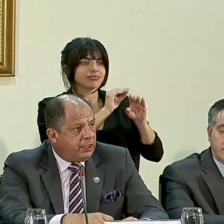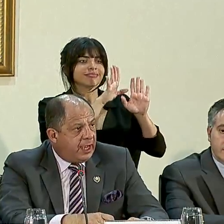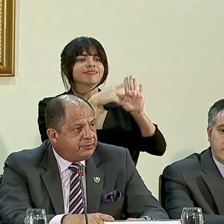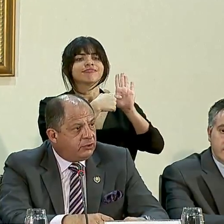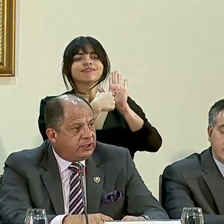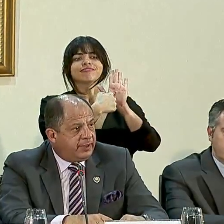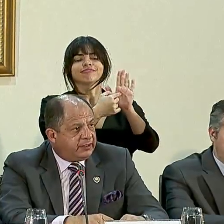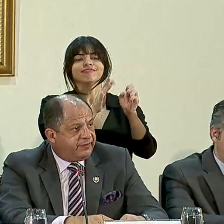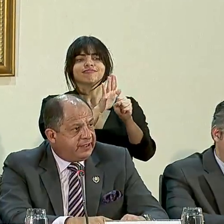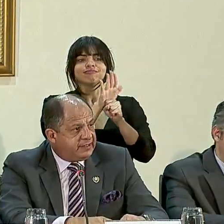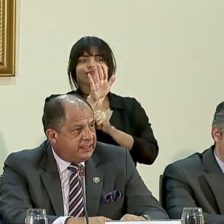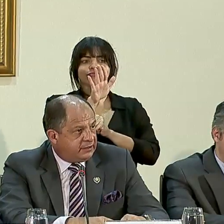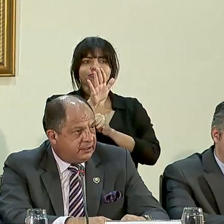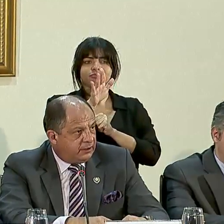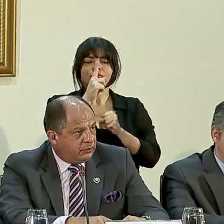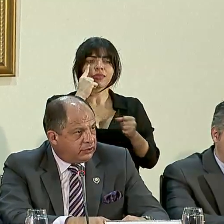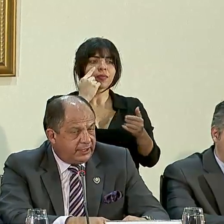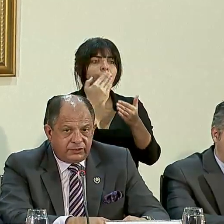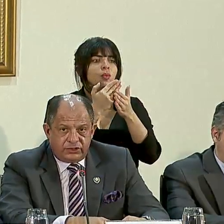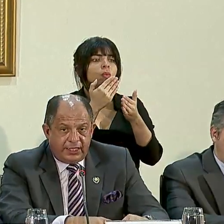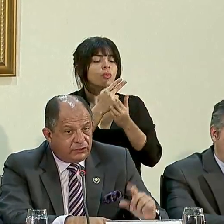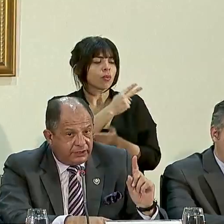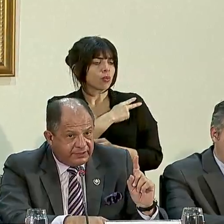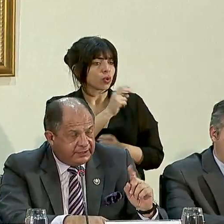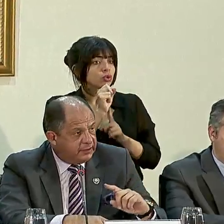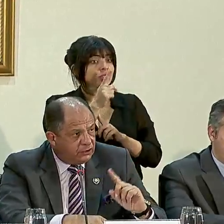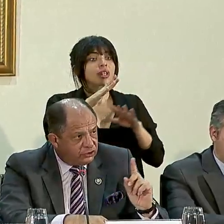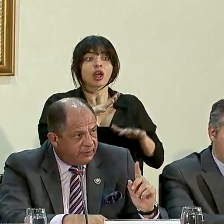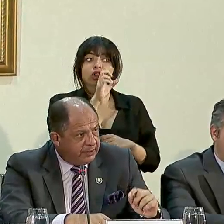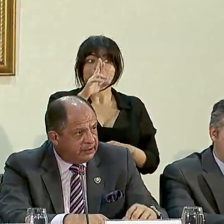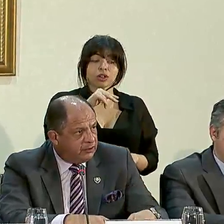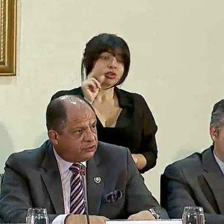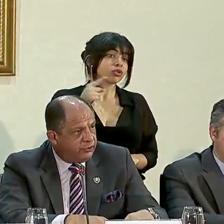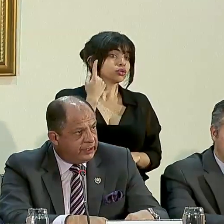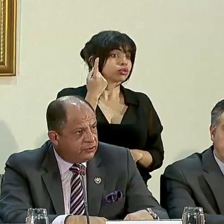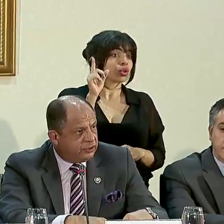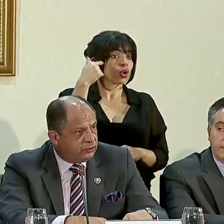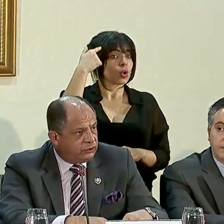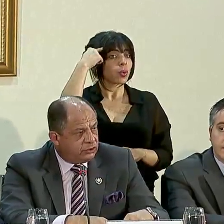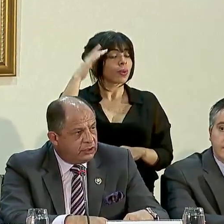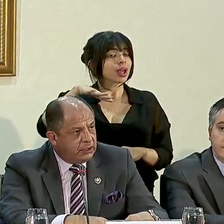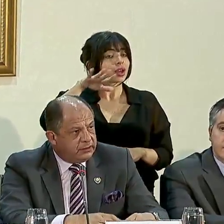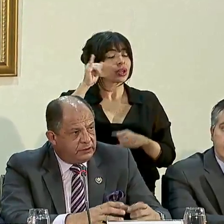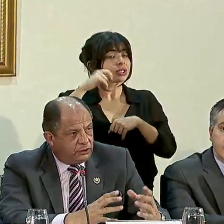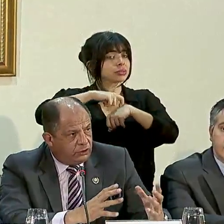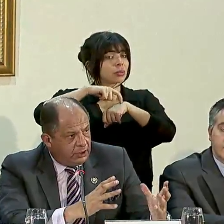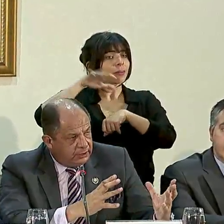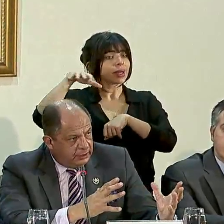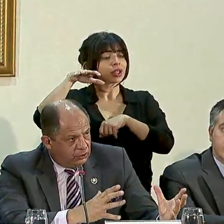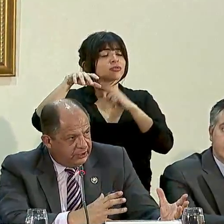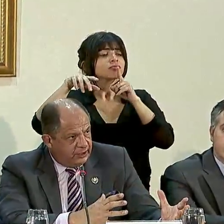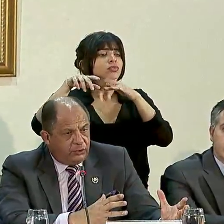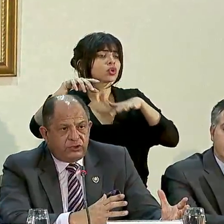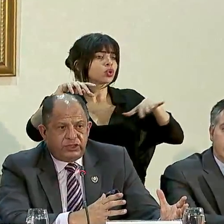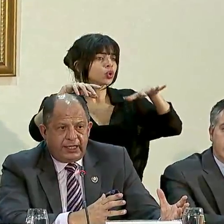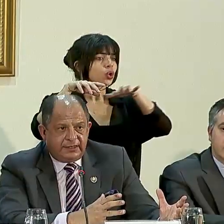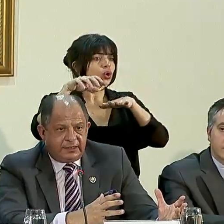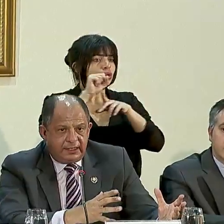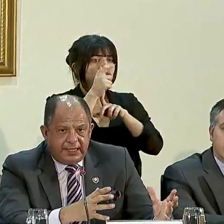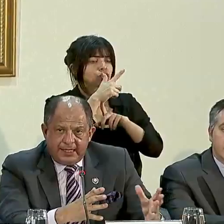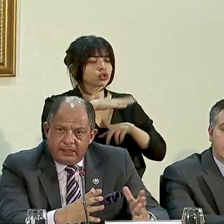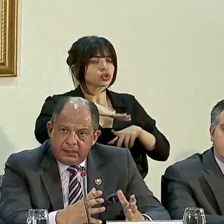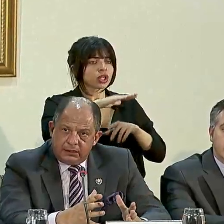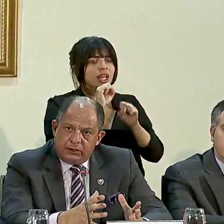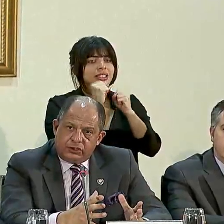demostración absolutamente fehaciente de la voluntad de la sociedad costarricense, no solamente de los gobiernos de turno, sino del colectivo social